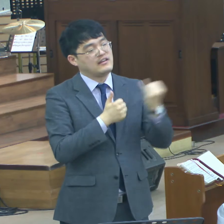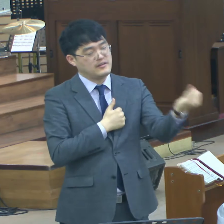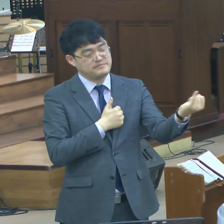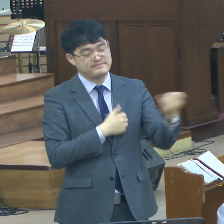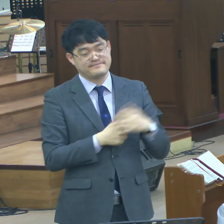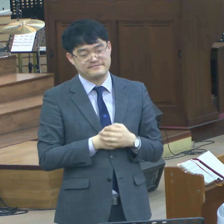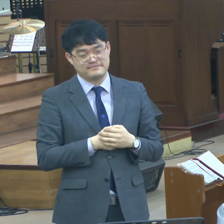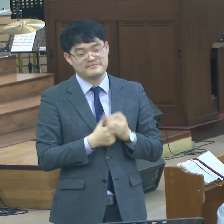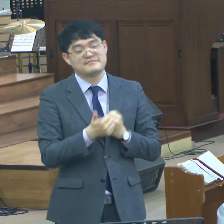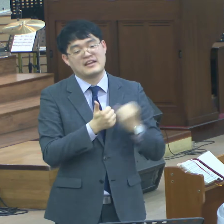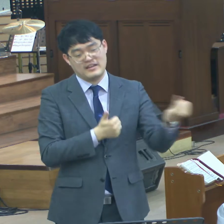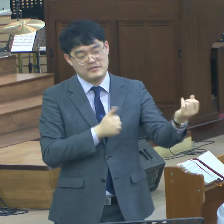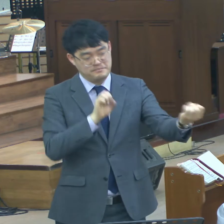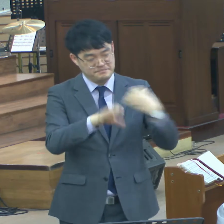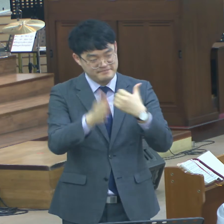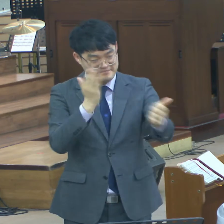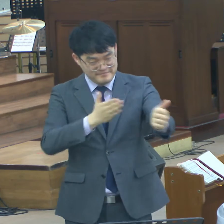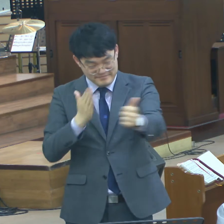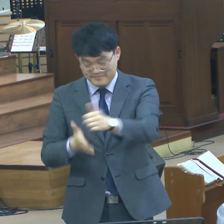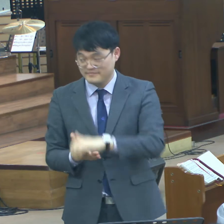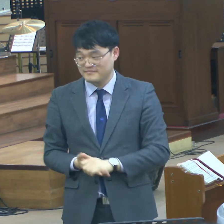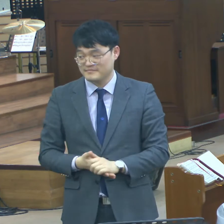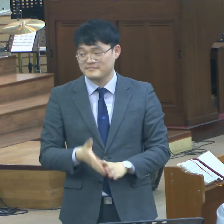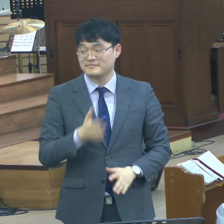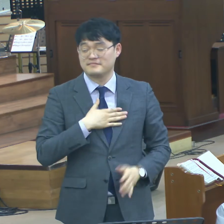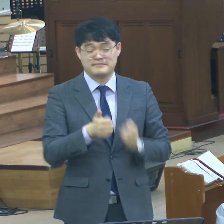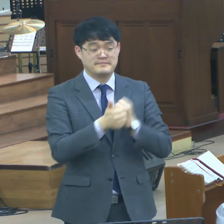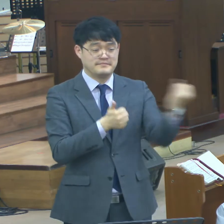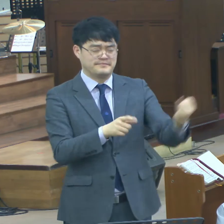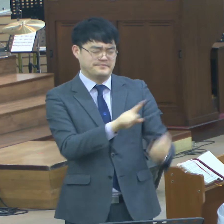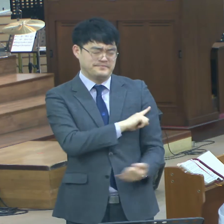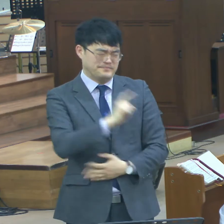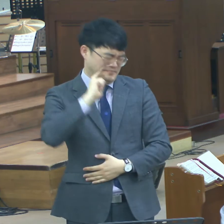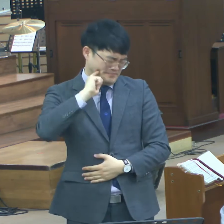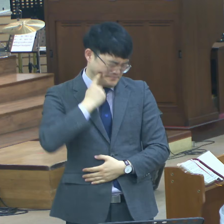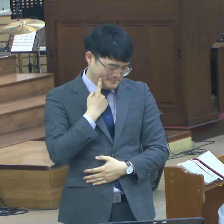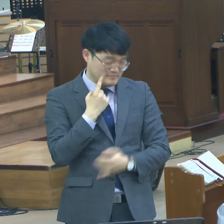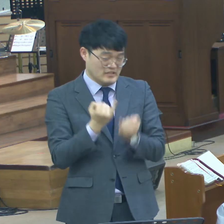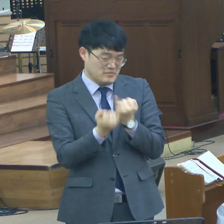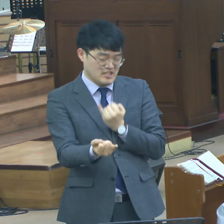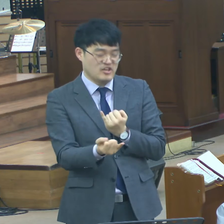하세요? 누구예요? 와이프예요. 와이프예요.